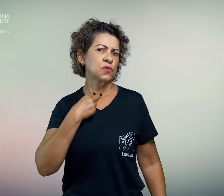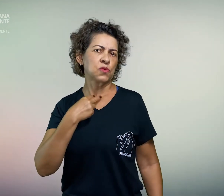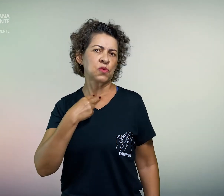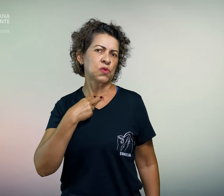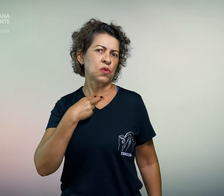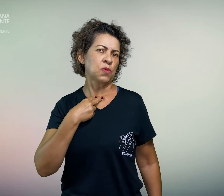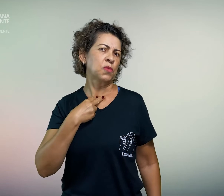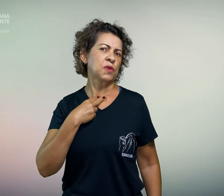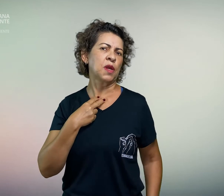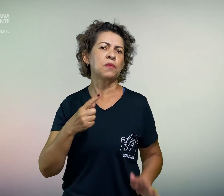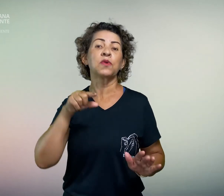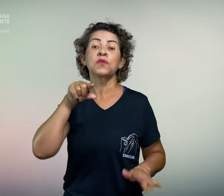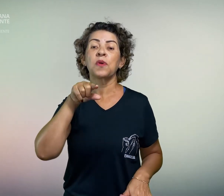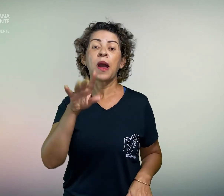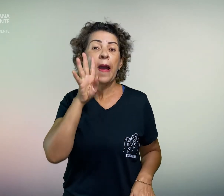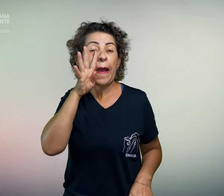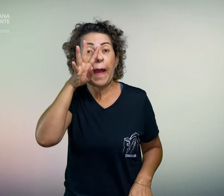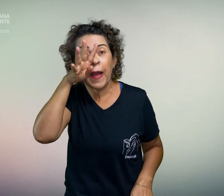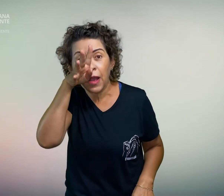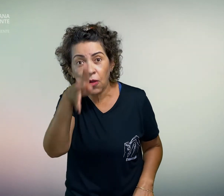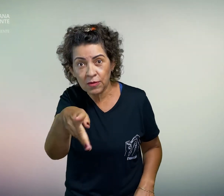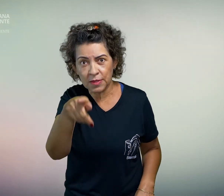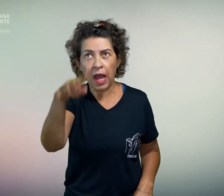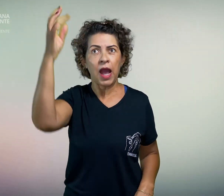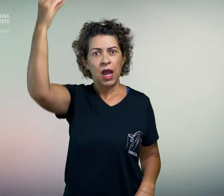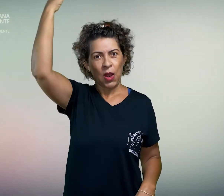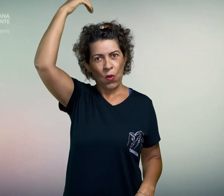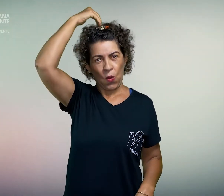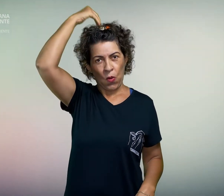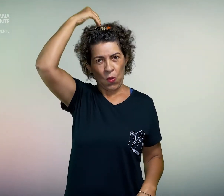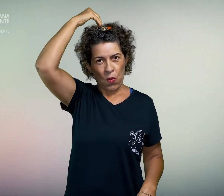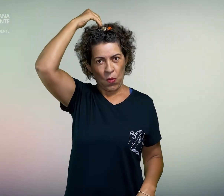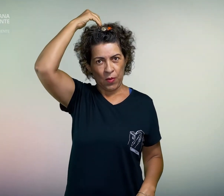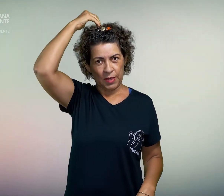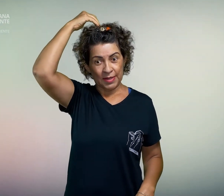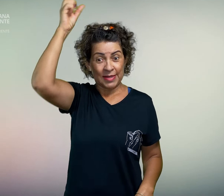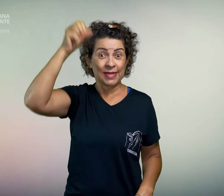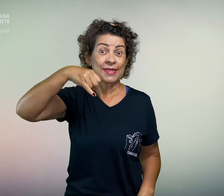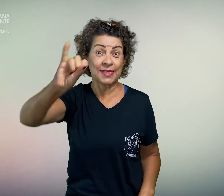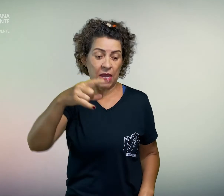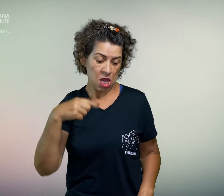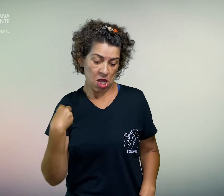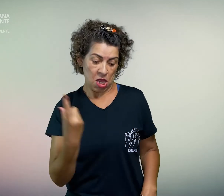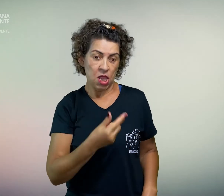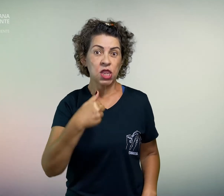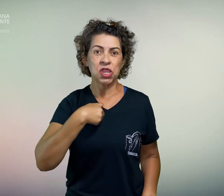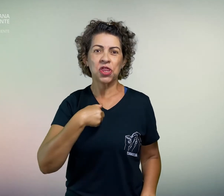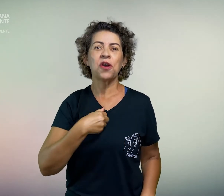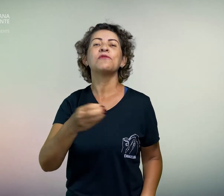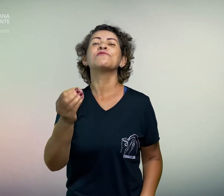Não poderemos colocar a culpa do que somos ou fizemos sobre outras